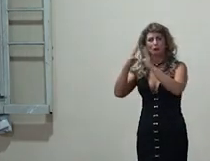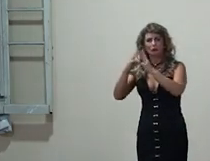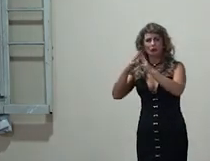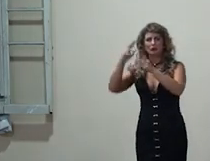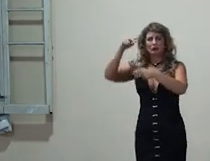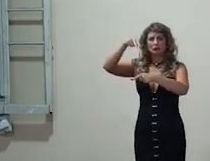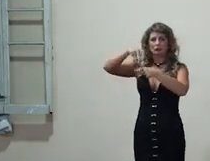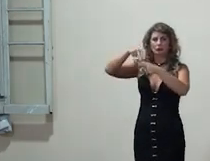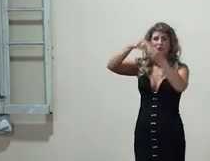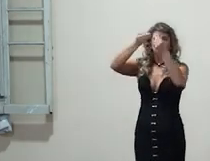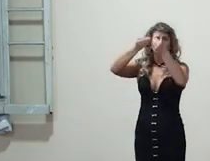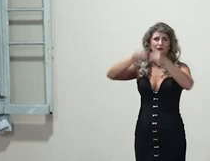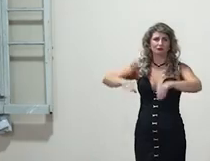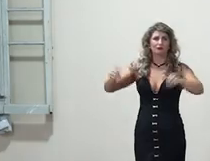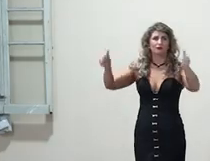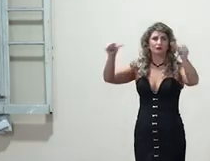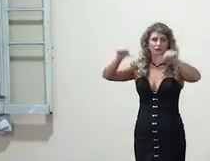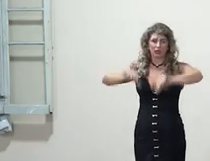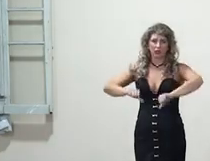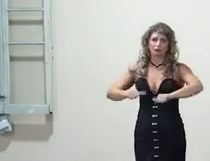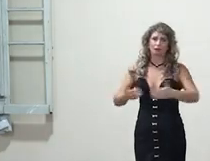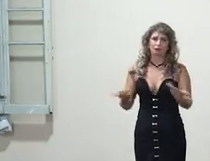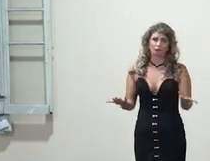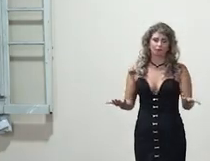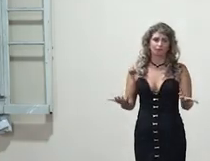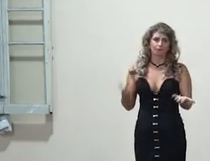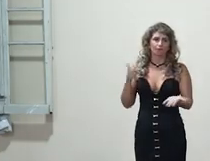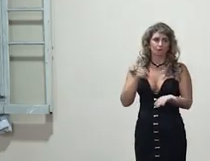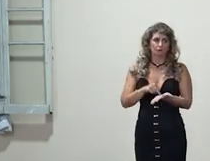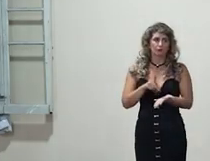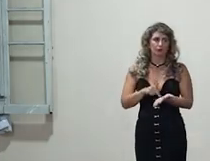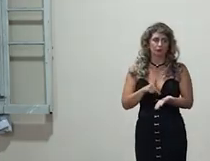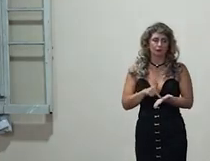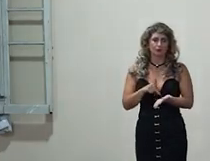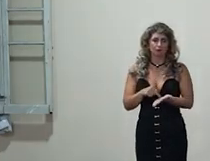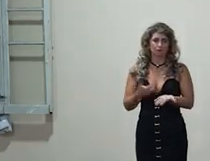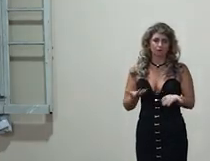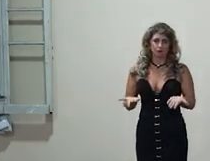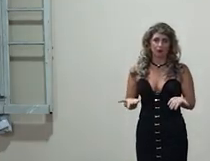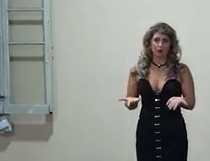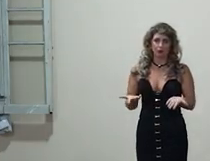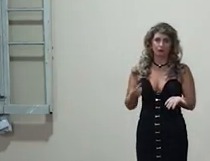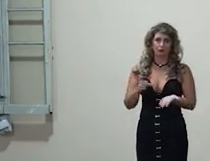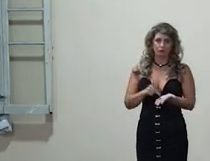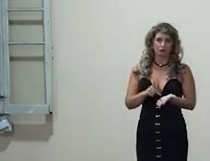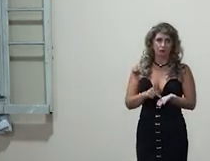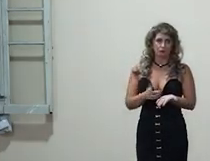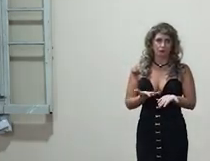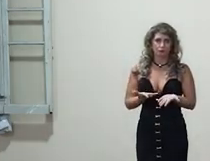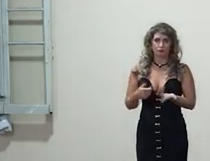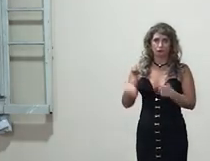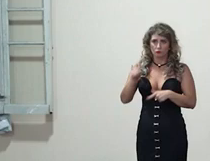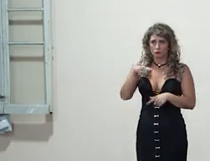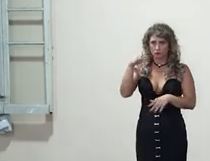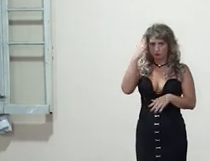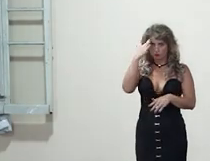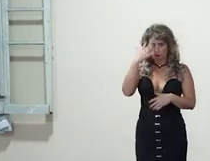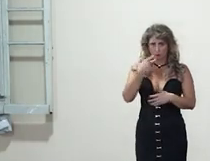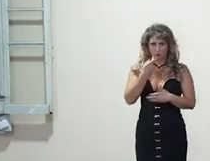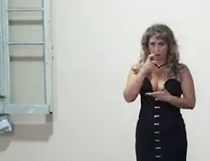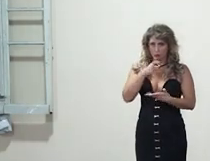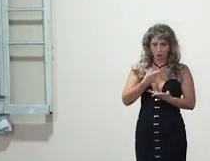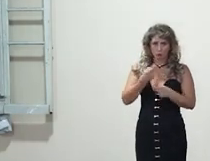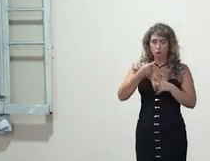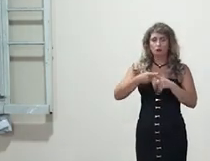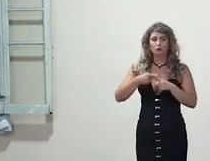fracasso absoluto. Estou falando alguma coisa que não seja? Vocês que sabem, Hamilton Liss.